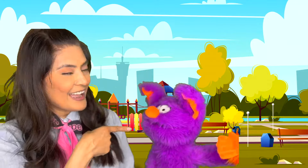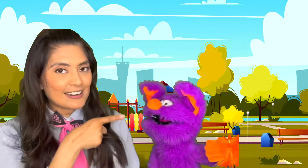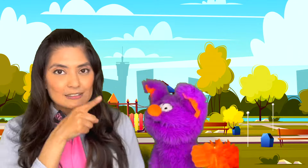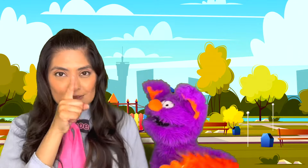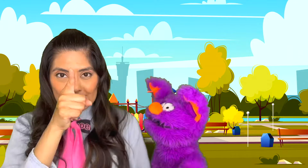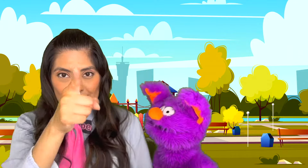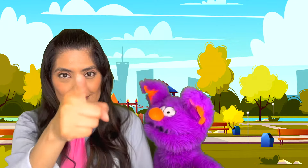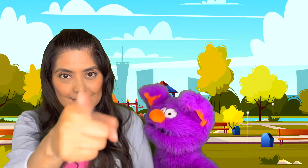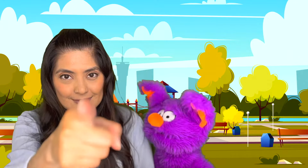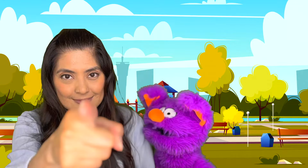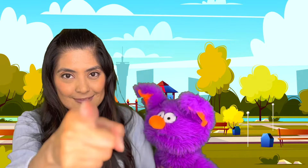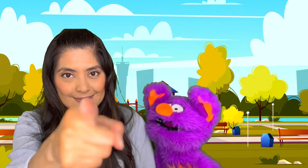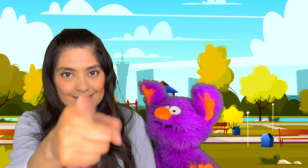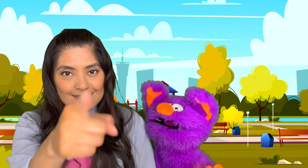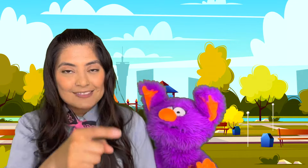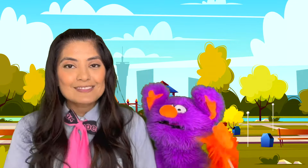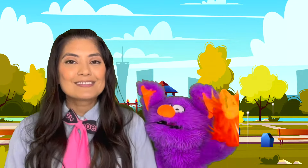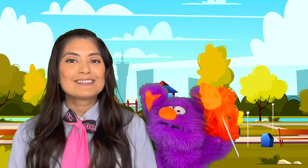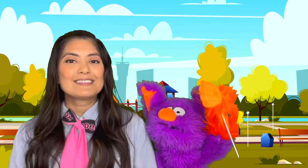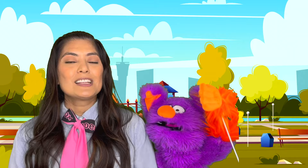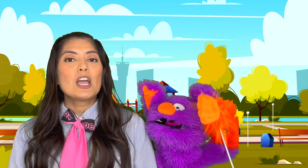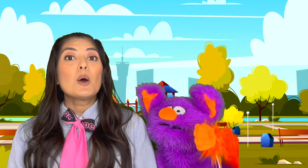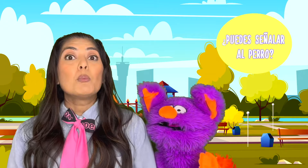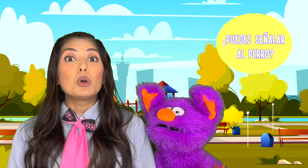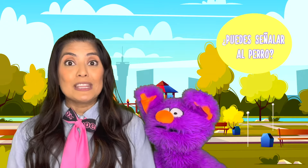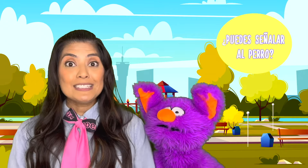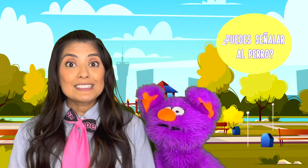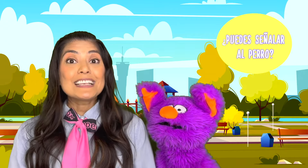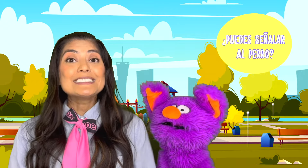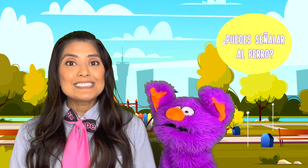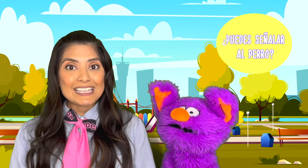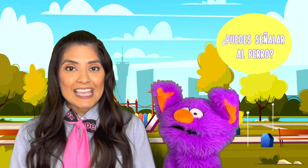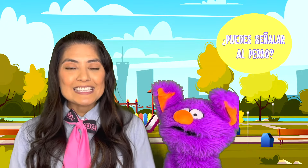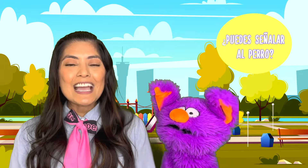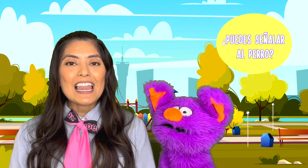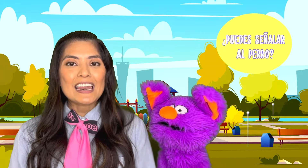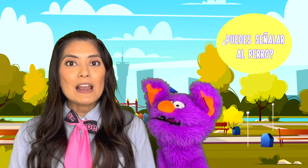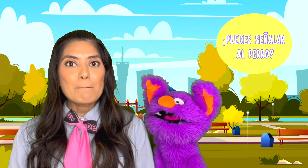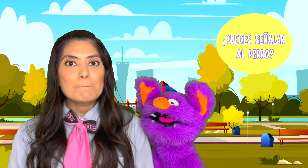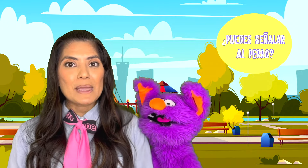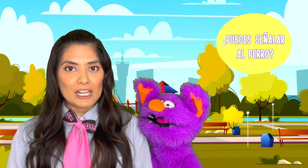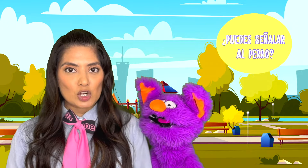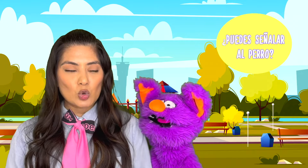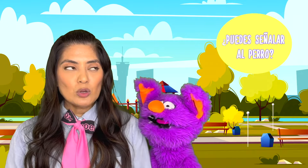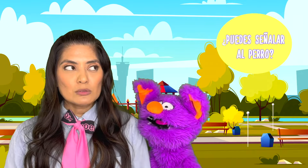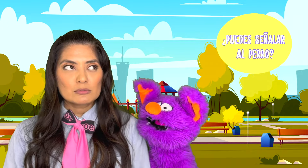señalar, señalar. ¿Puedes señalar al perro?